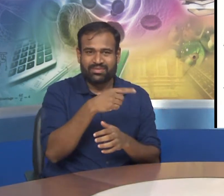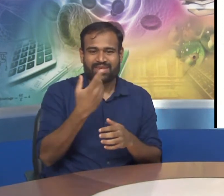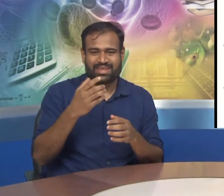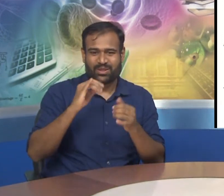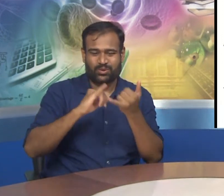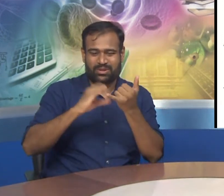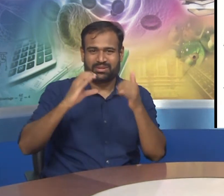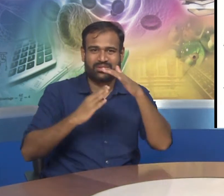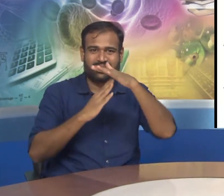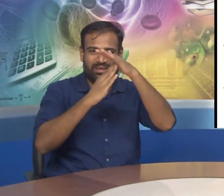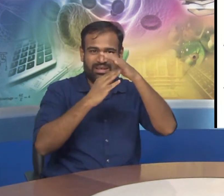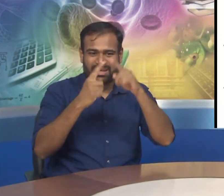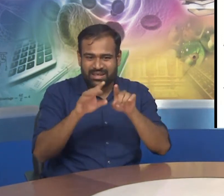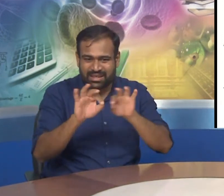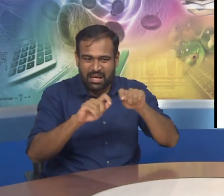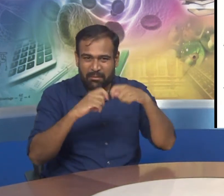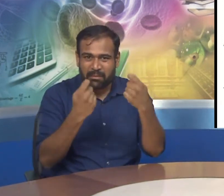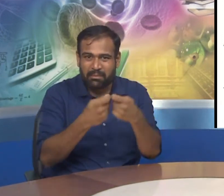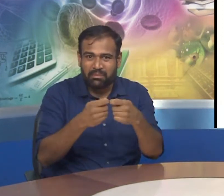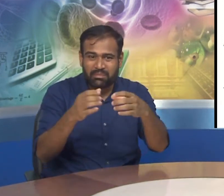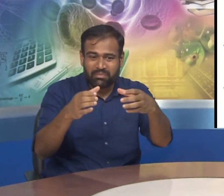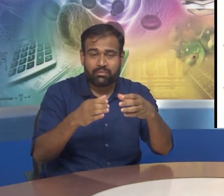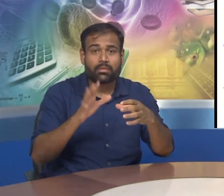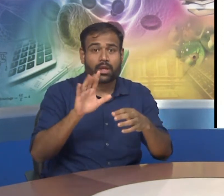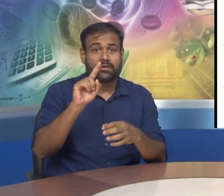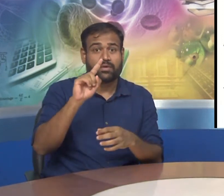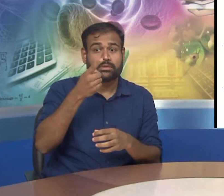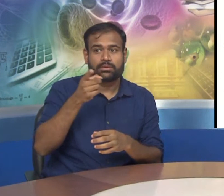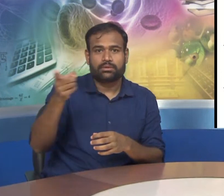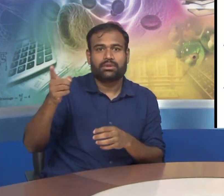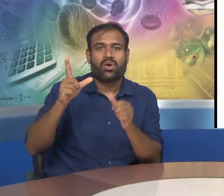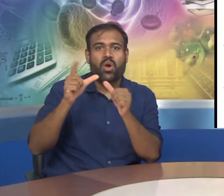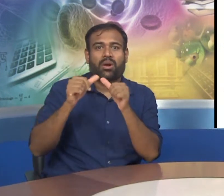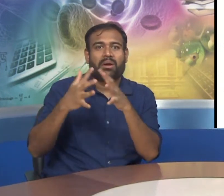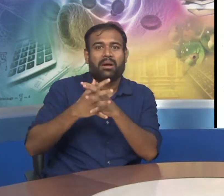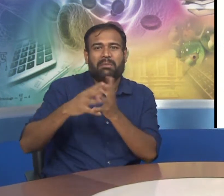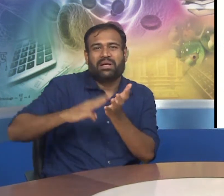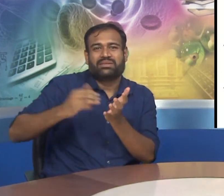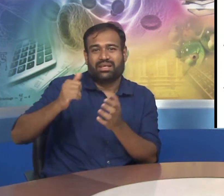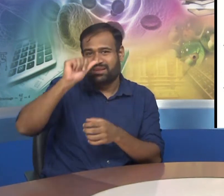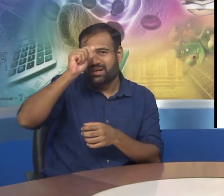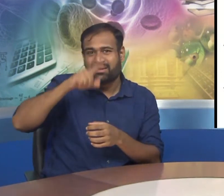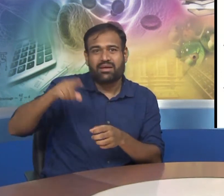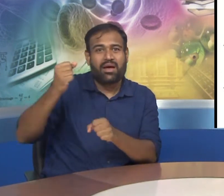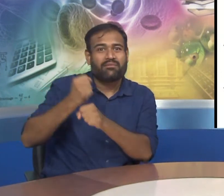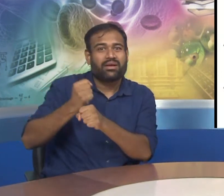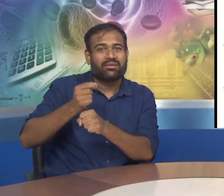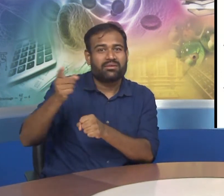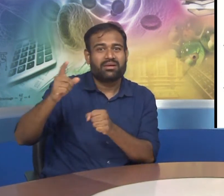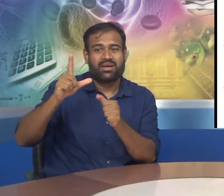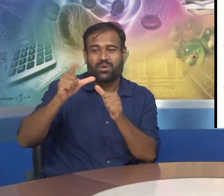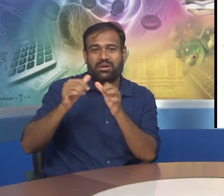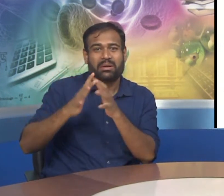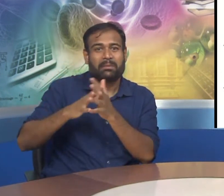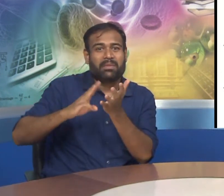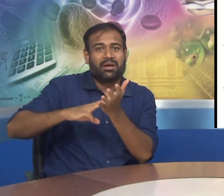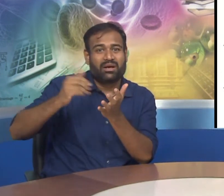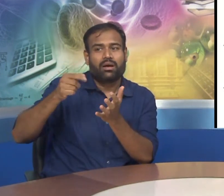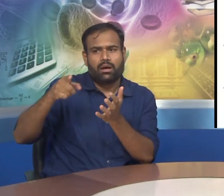The President now performs the formality of appointing the nominee of the Supreme Court after the Law